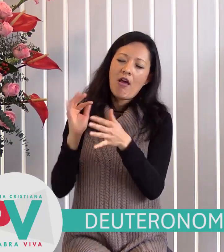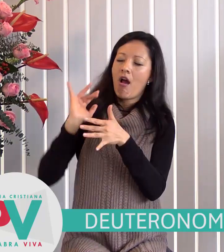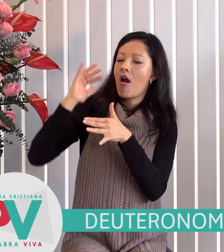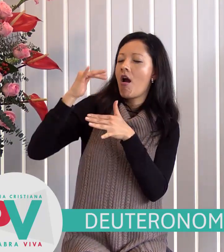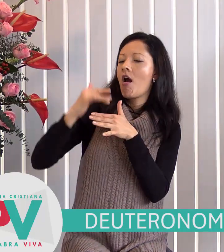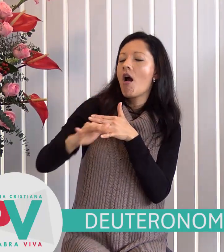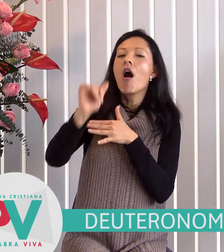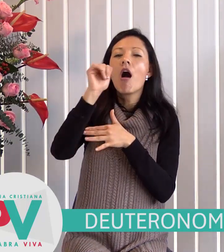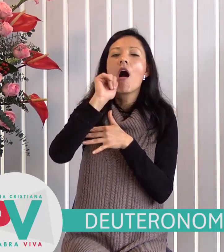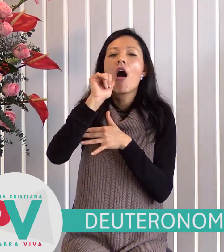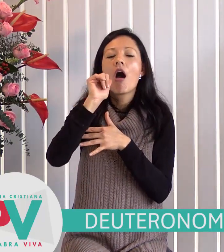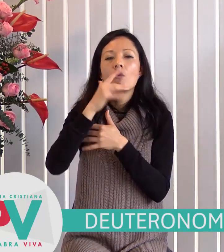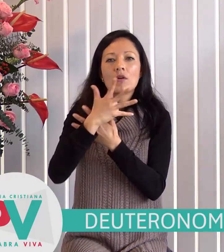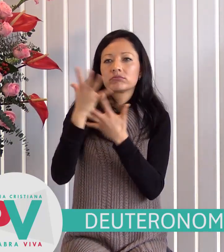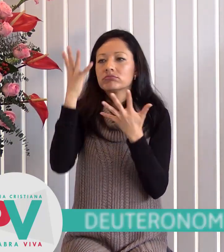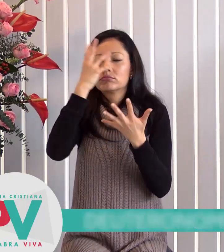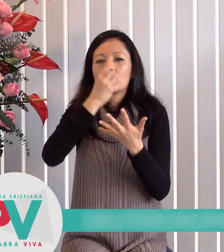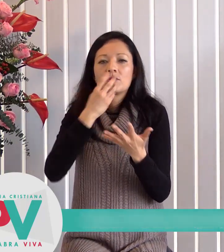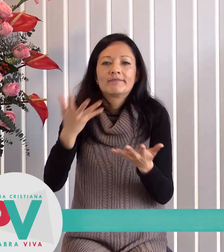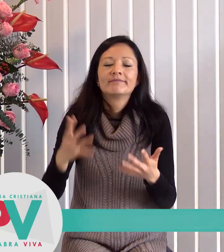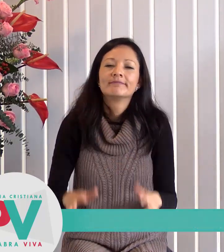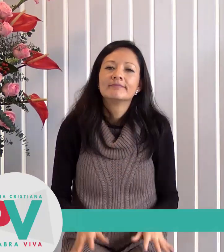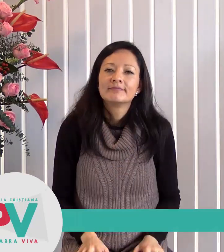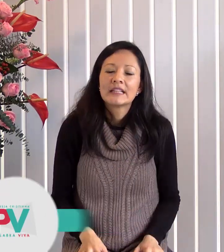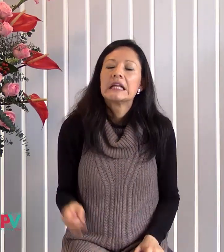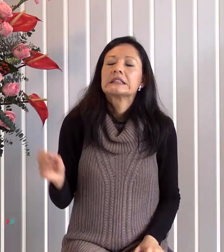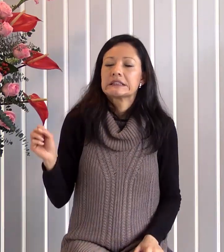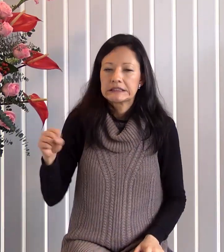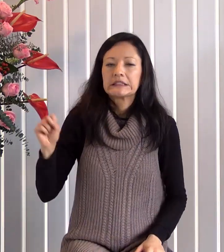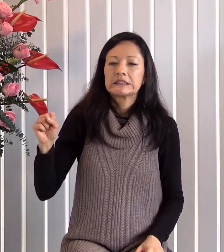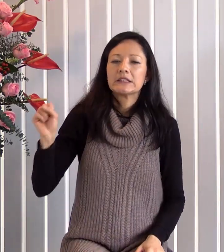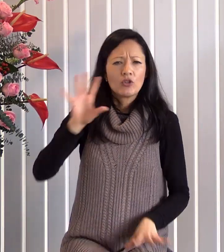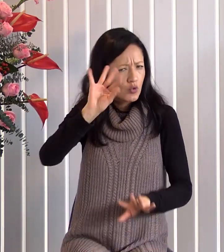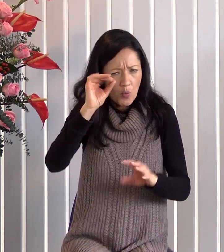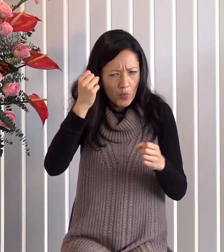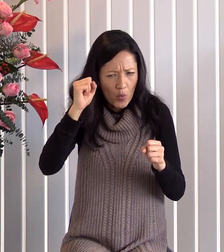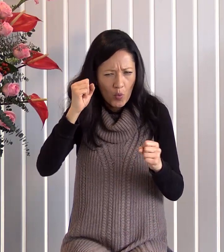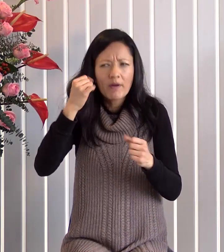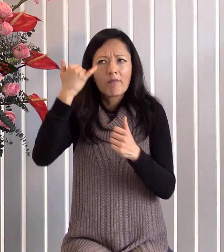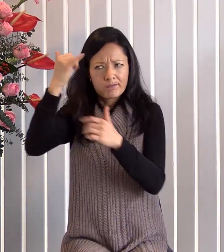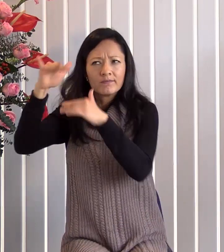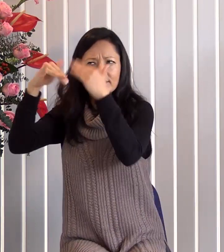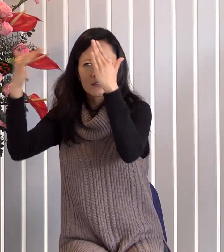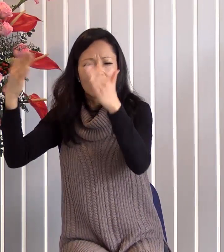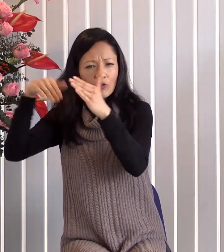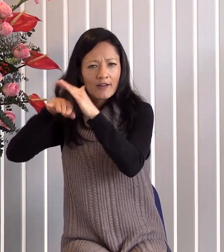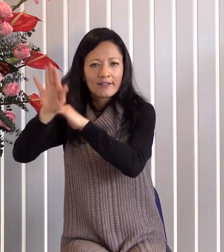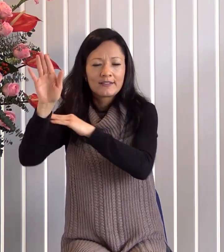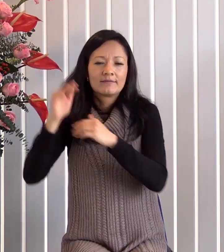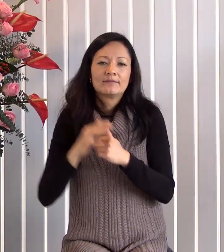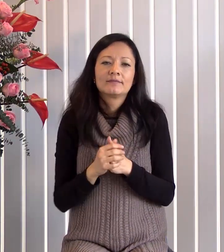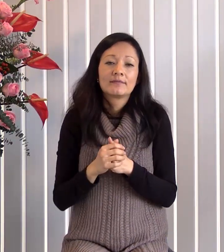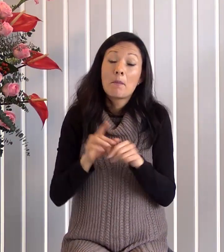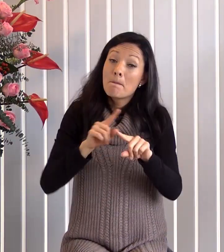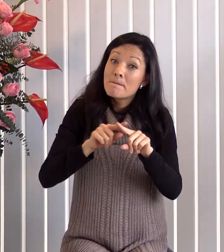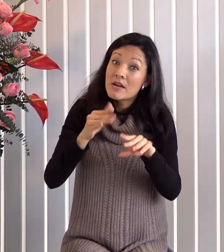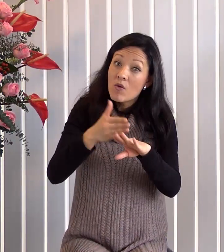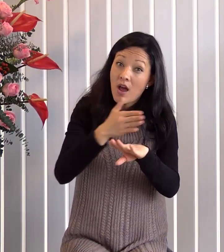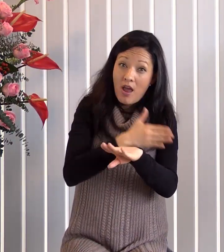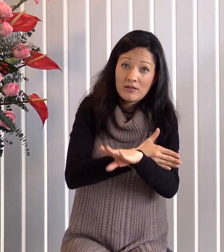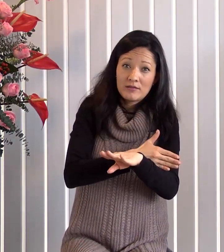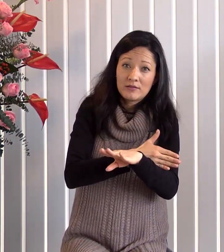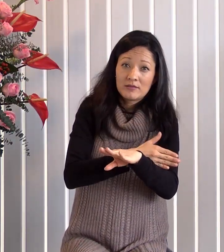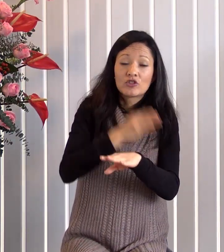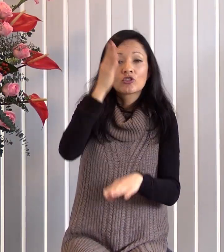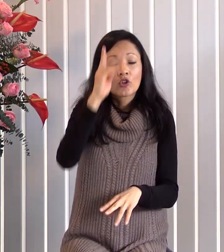arroyos, de aguas, de fuentes. Bueno, sí, no se preocupe, el cielo nos espera. Pero mientras tanto,